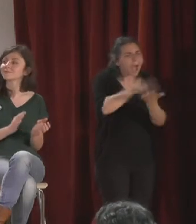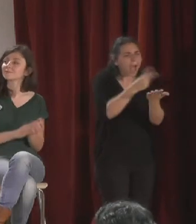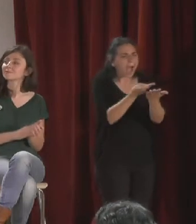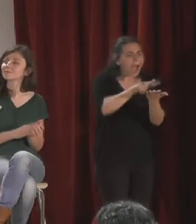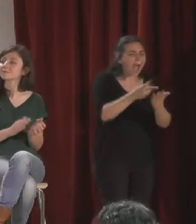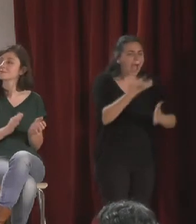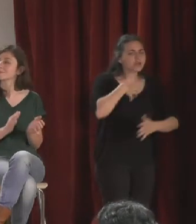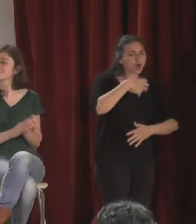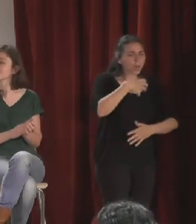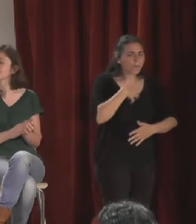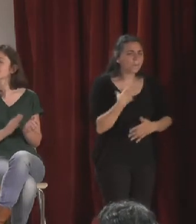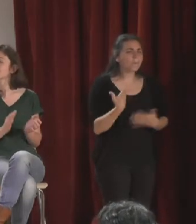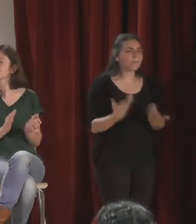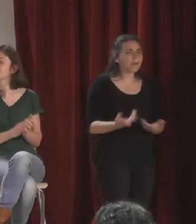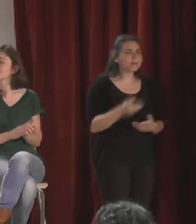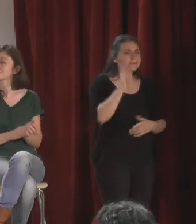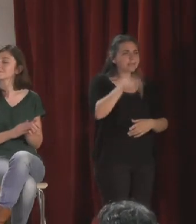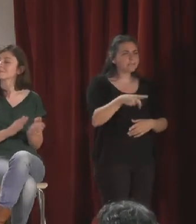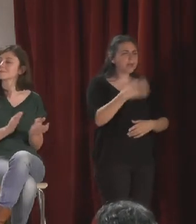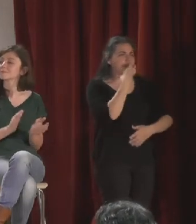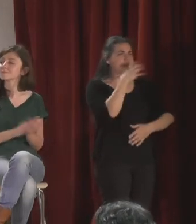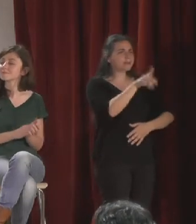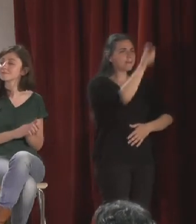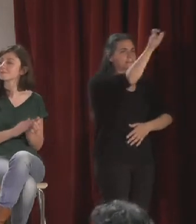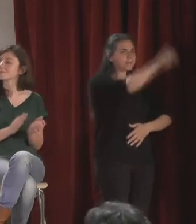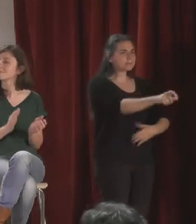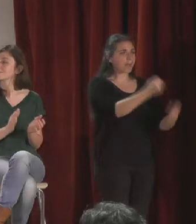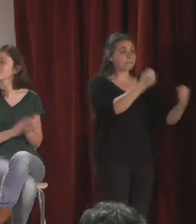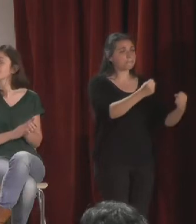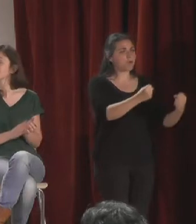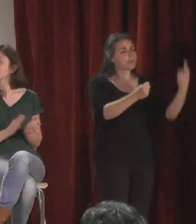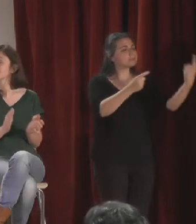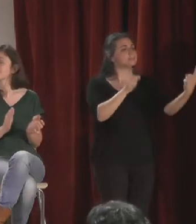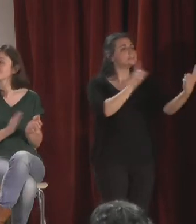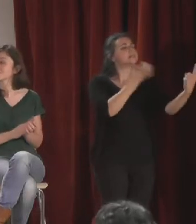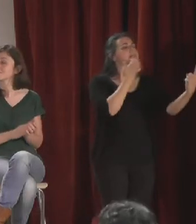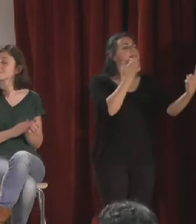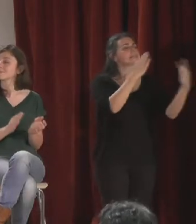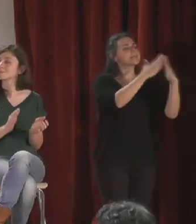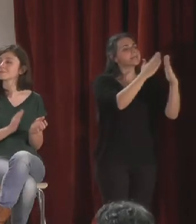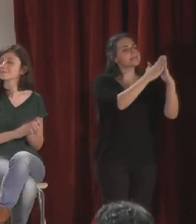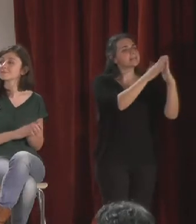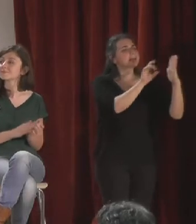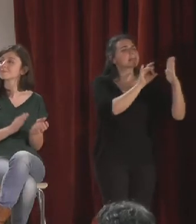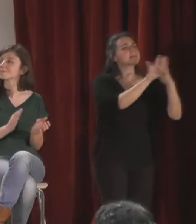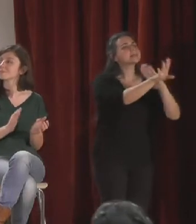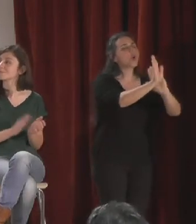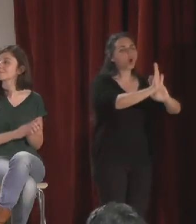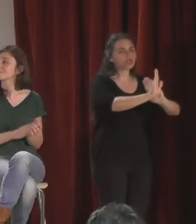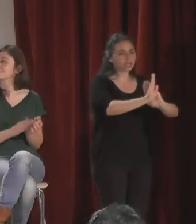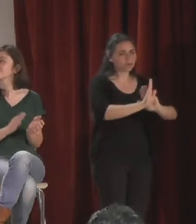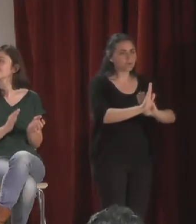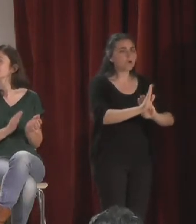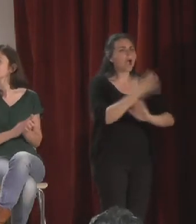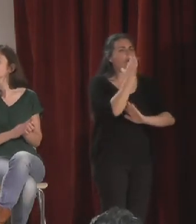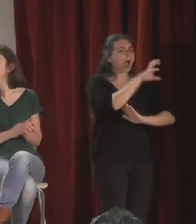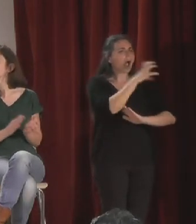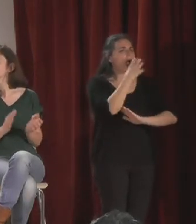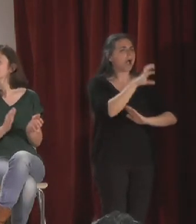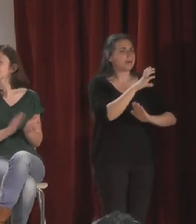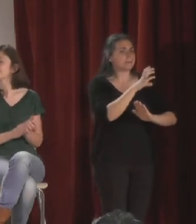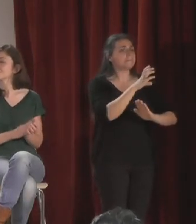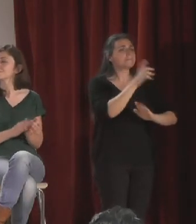gritarle al poderoso mientras haya un desahucio más, y gritarles a